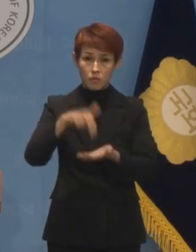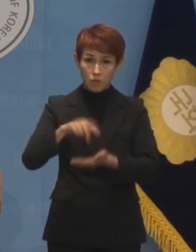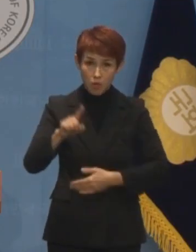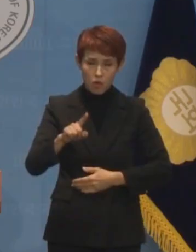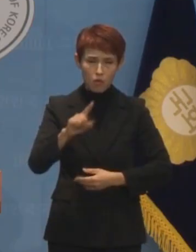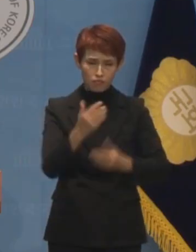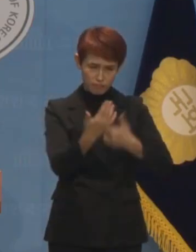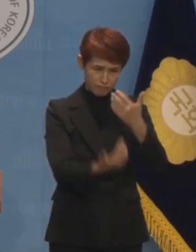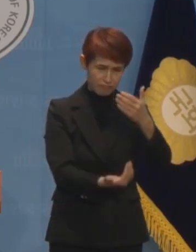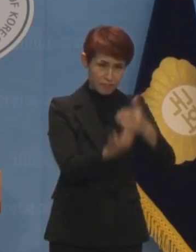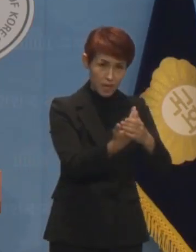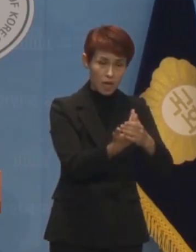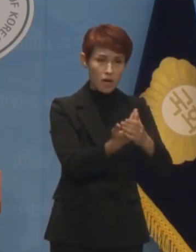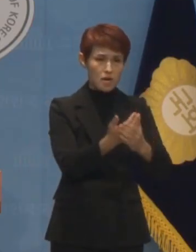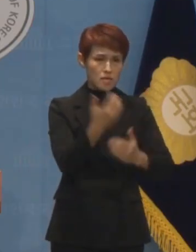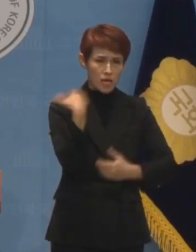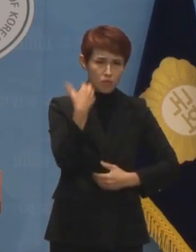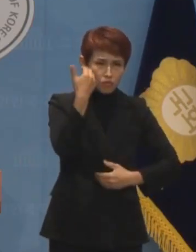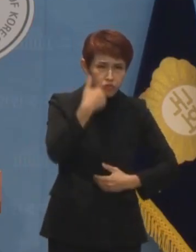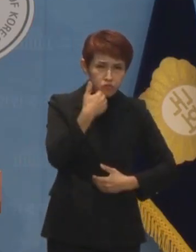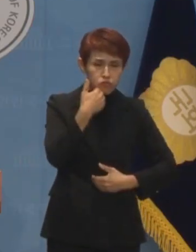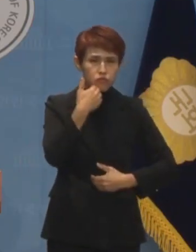책임 소재를 분명히 밝혀야 합니다.